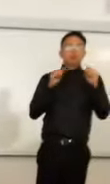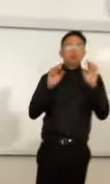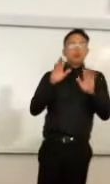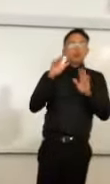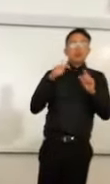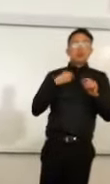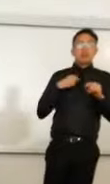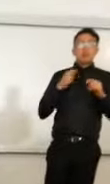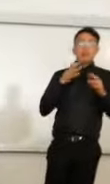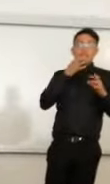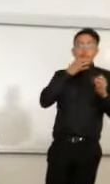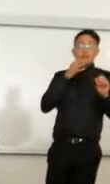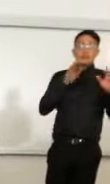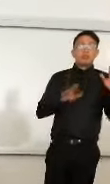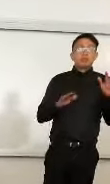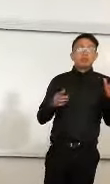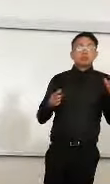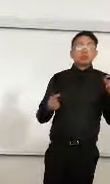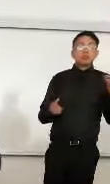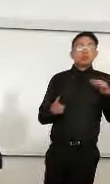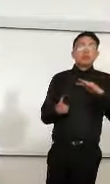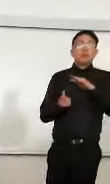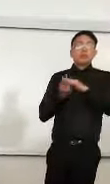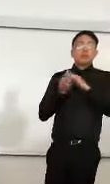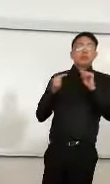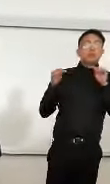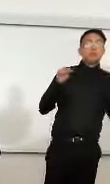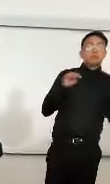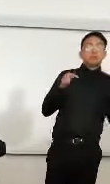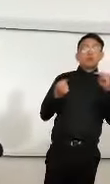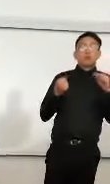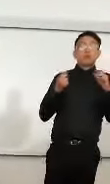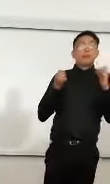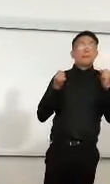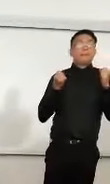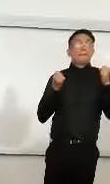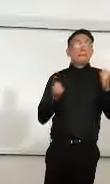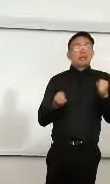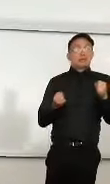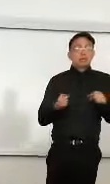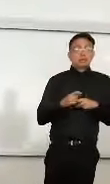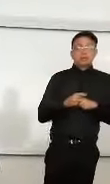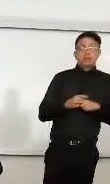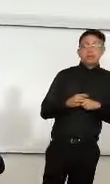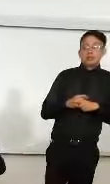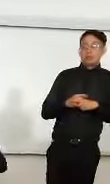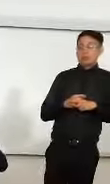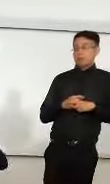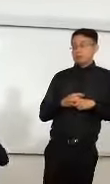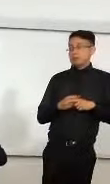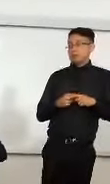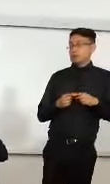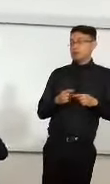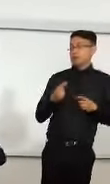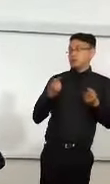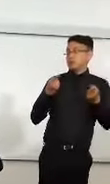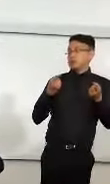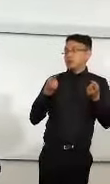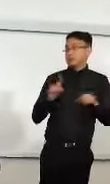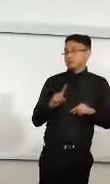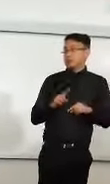algunos momentos mucha tensión, este es un tema álgido, este es un tema que además el escenario es